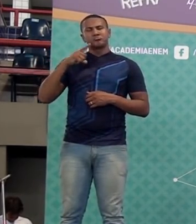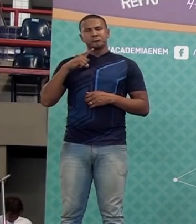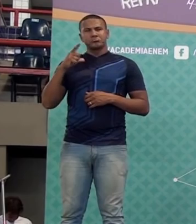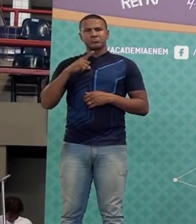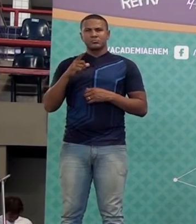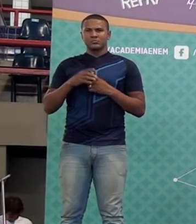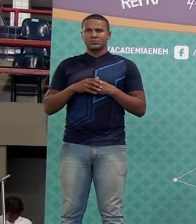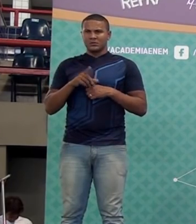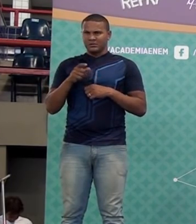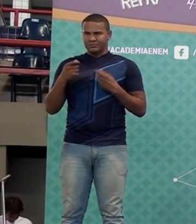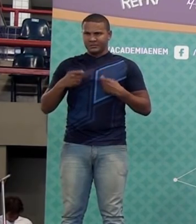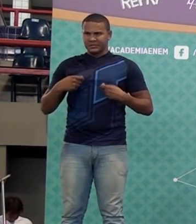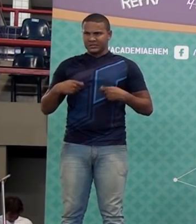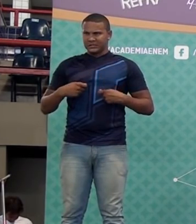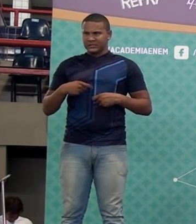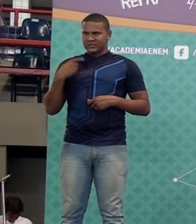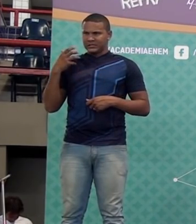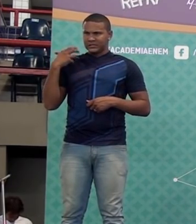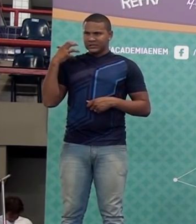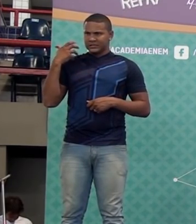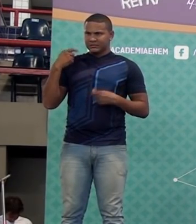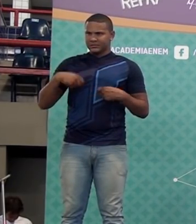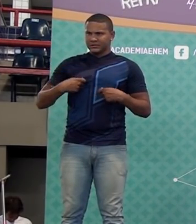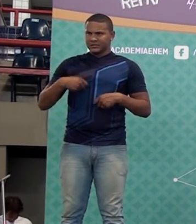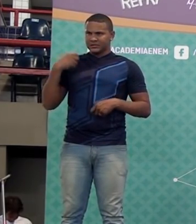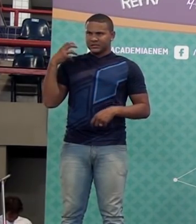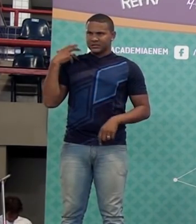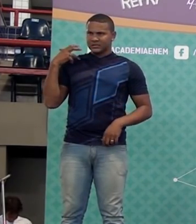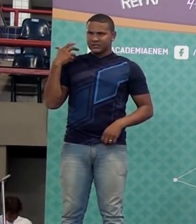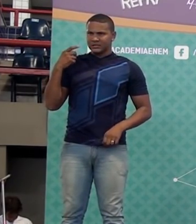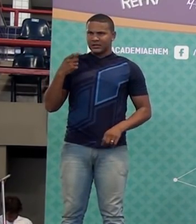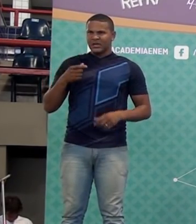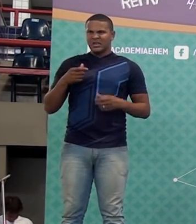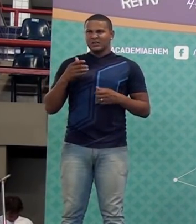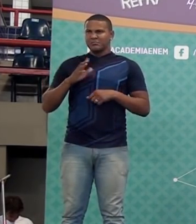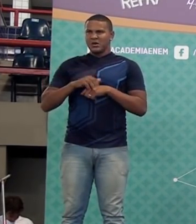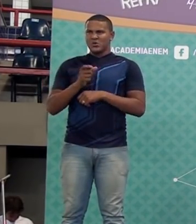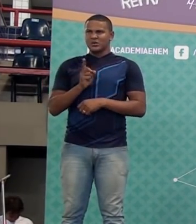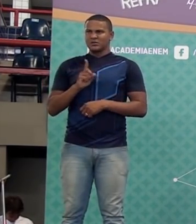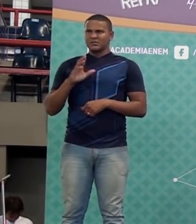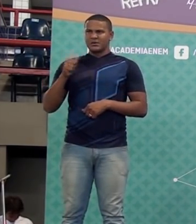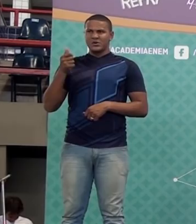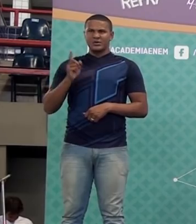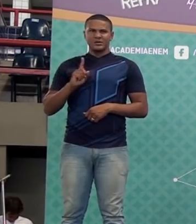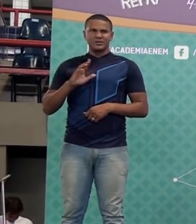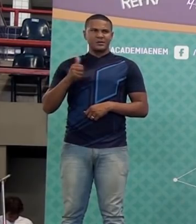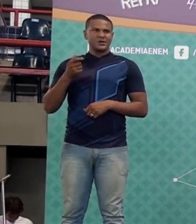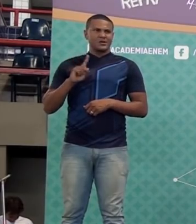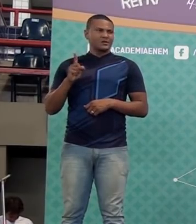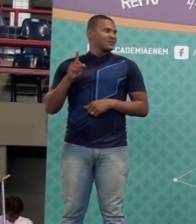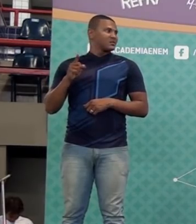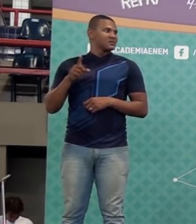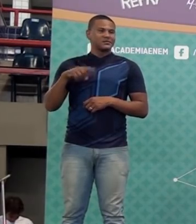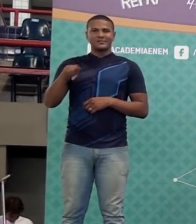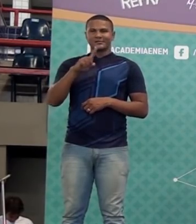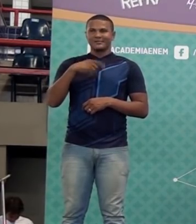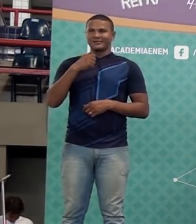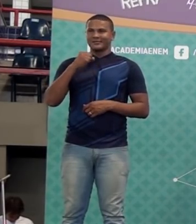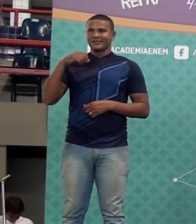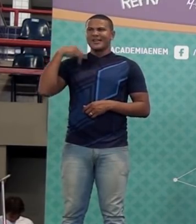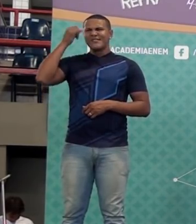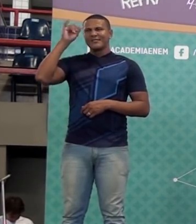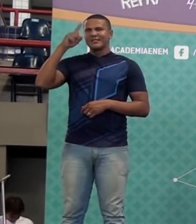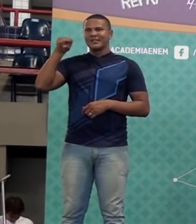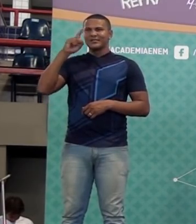Precisa cantar não, né? Precisa cantar? Melhor não, né? Para proteger os ouvidos de vocês, é